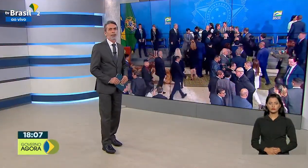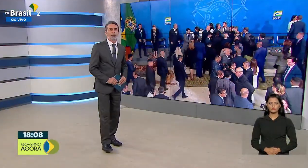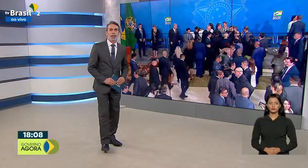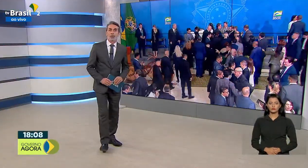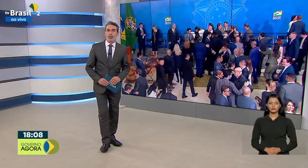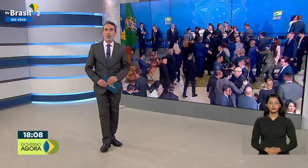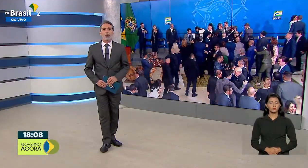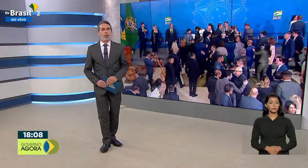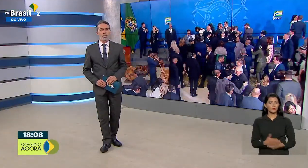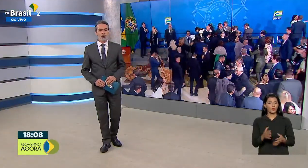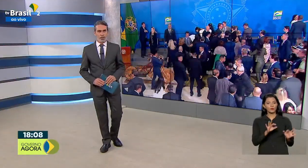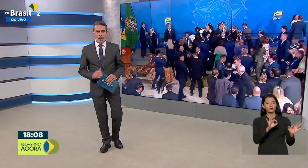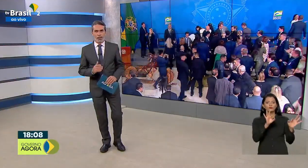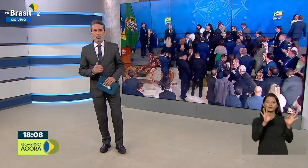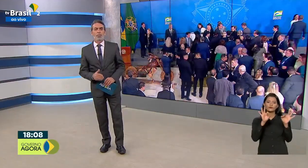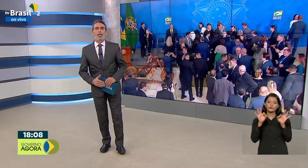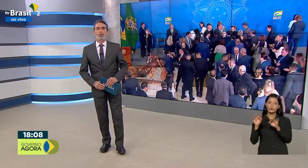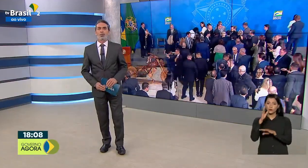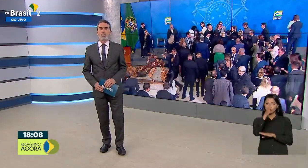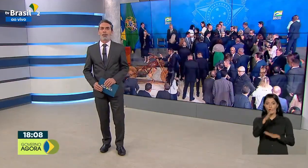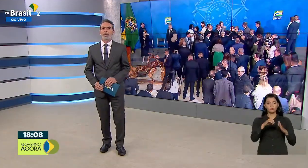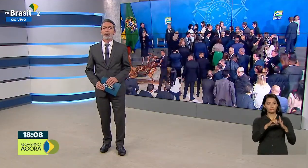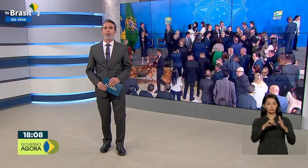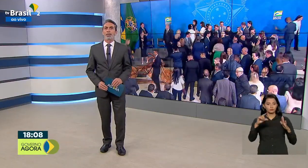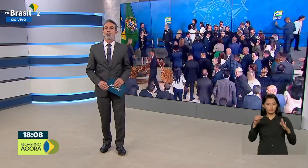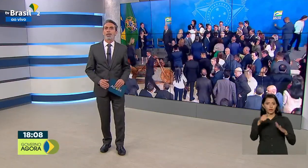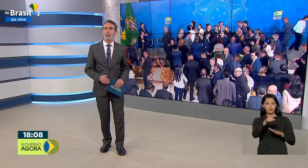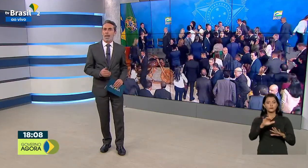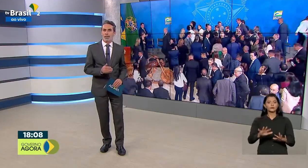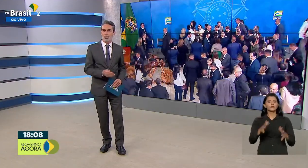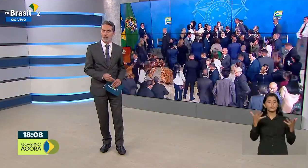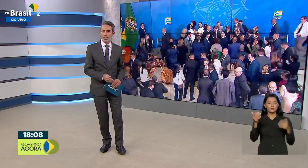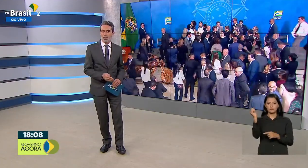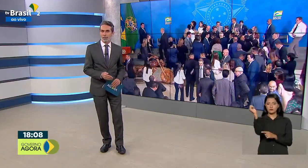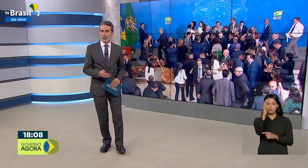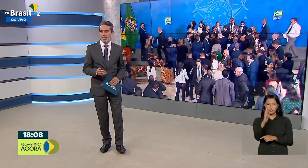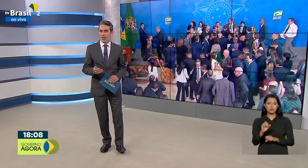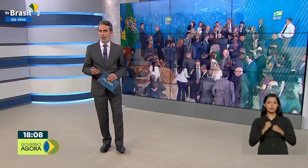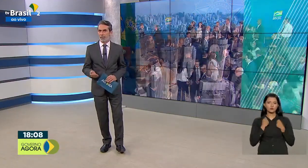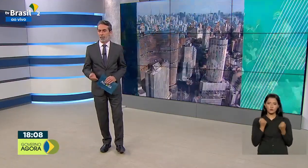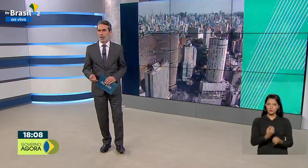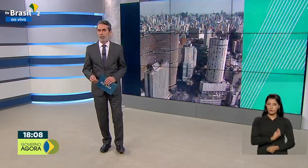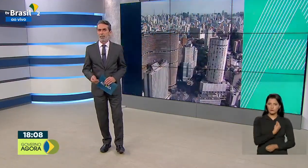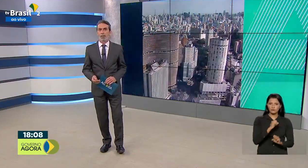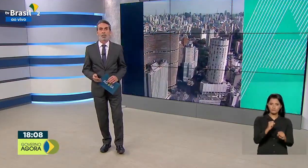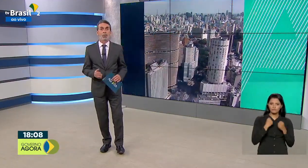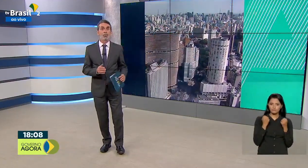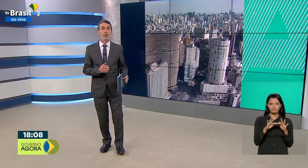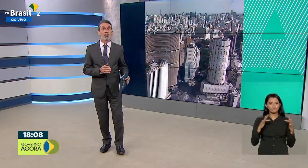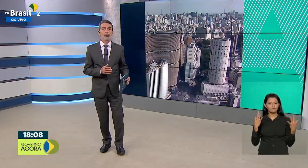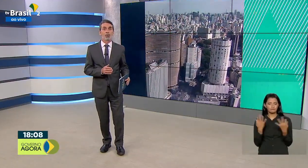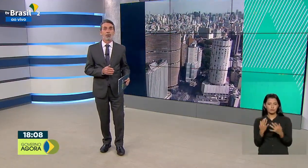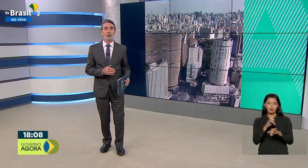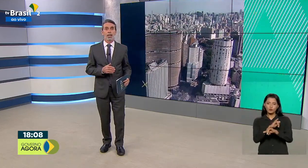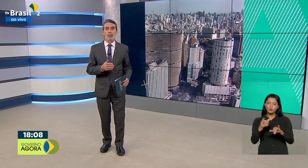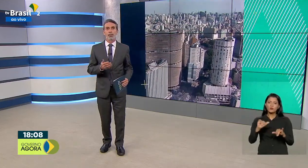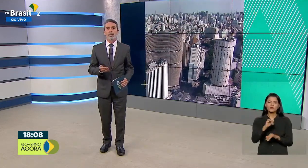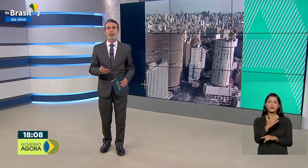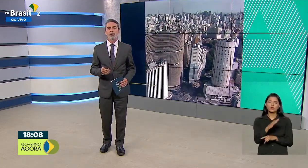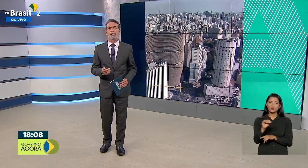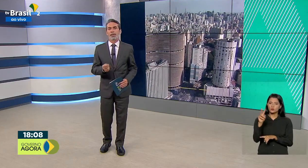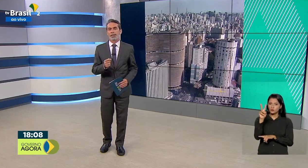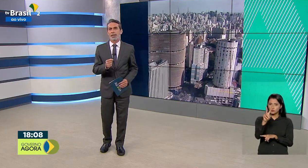Oi tá aí nós acompanhamos directora do Palácio do Planalto a cerimônia Brasil pela vida e pela família o anúncio de